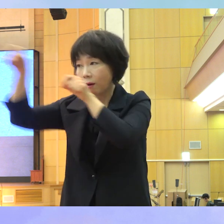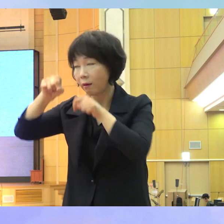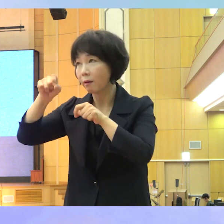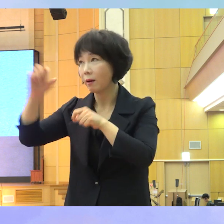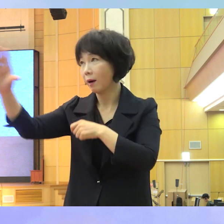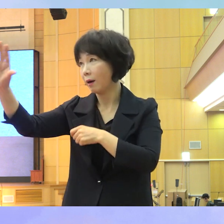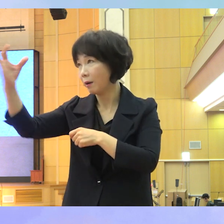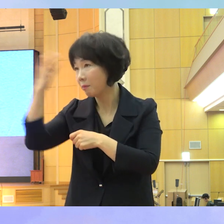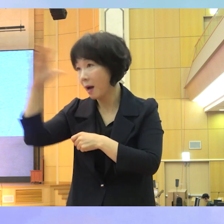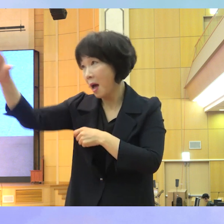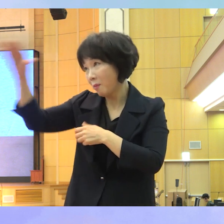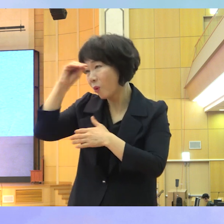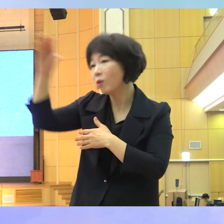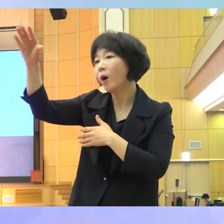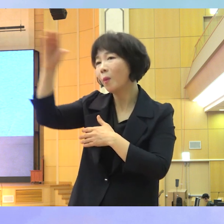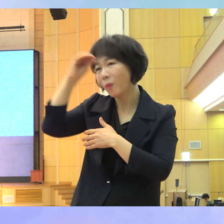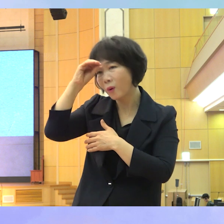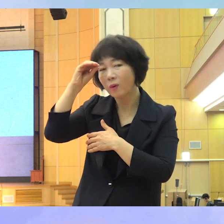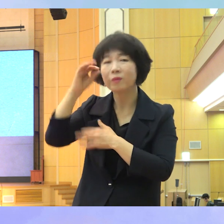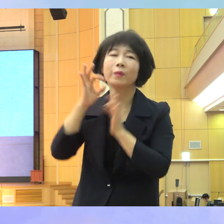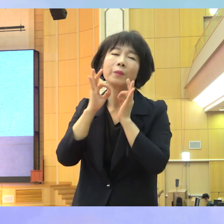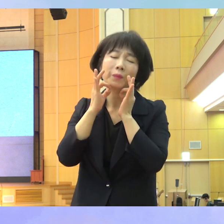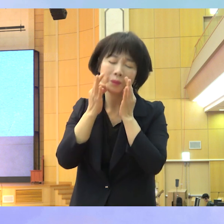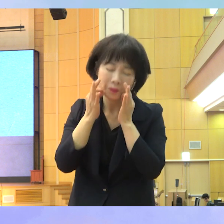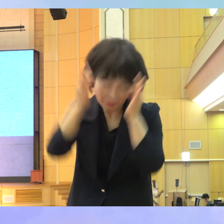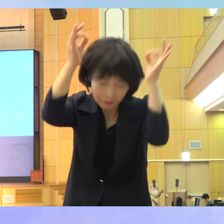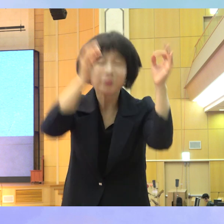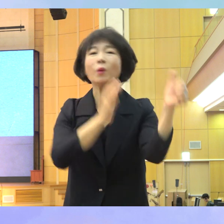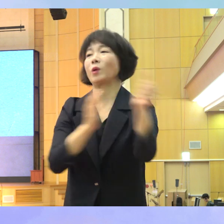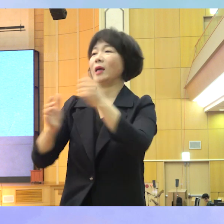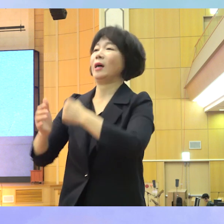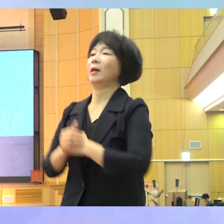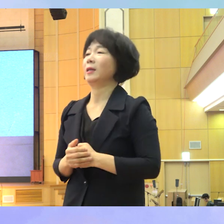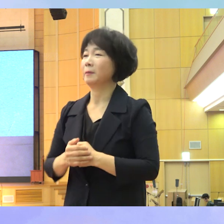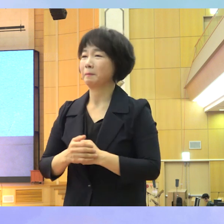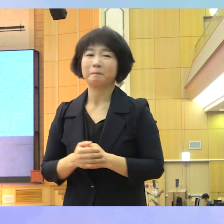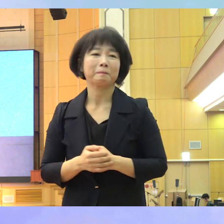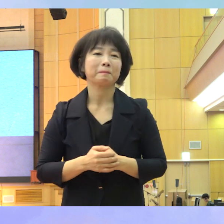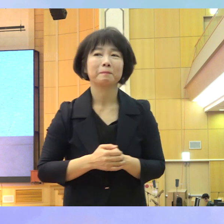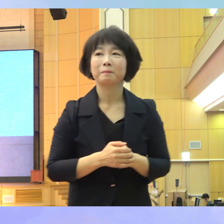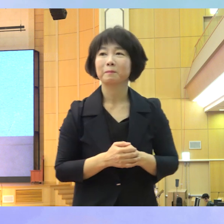보답해 드리는 그런 노력을 우리가 해야 된다는 거예요.